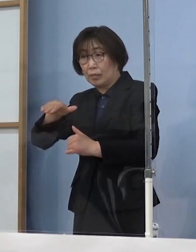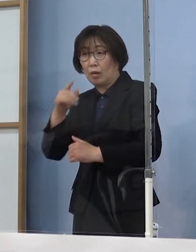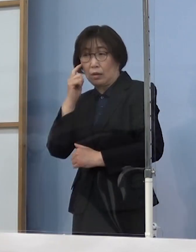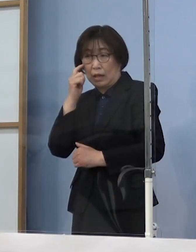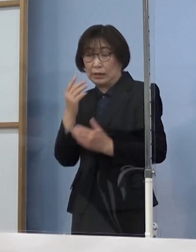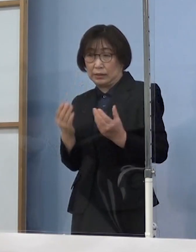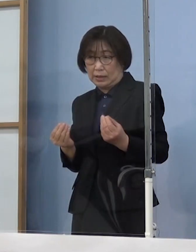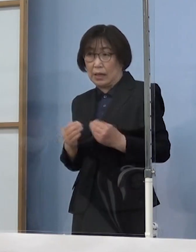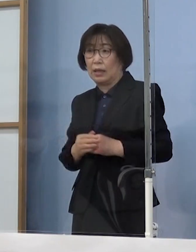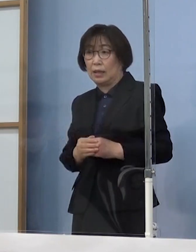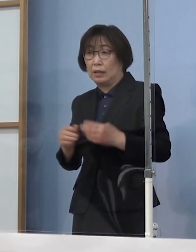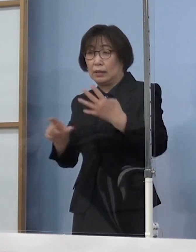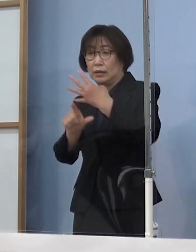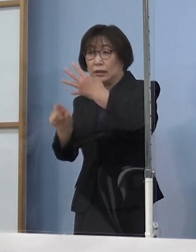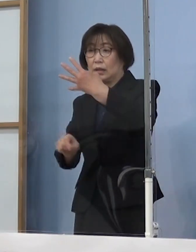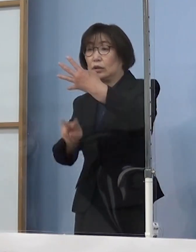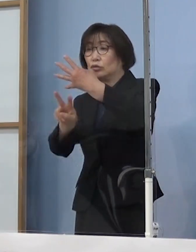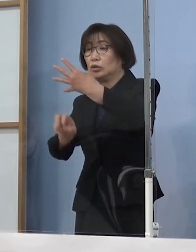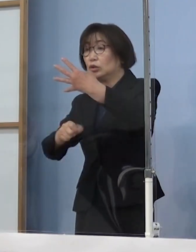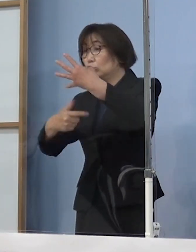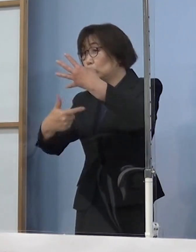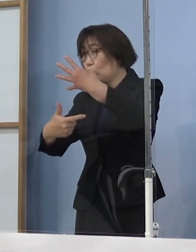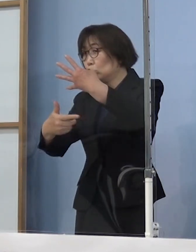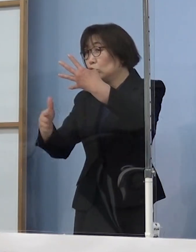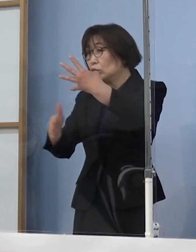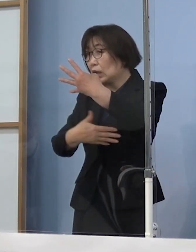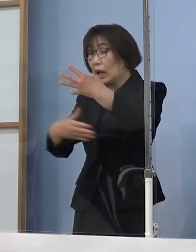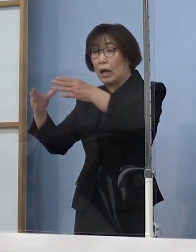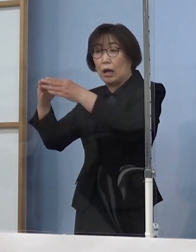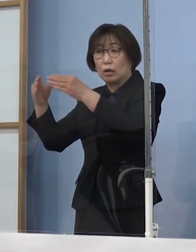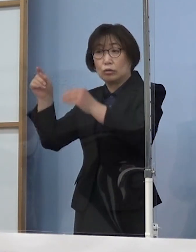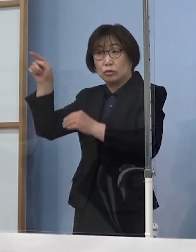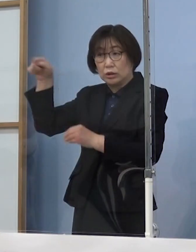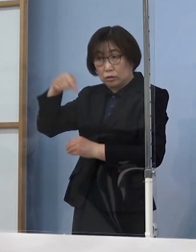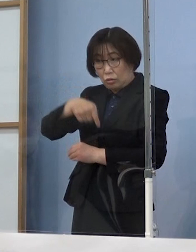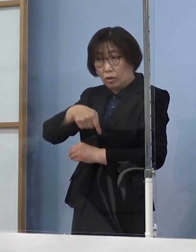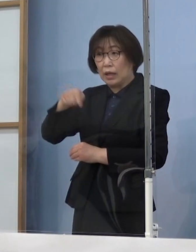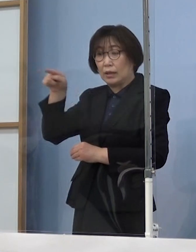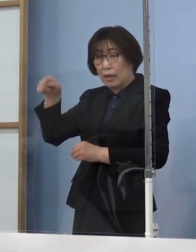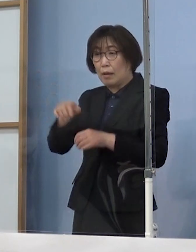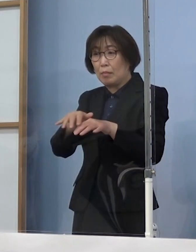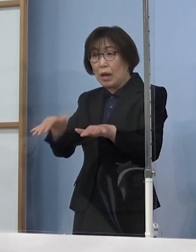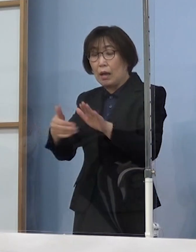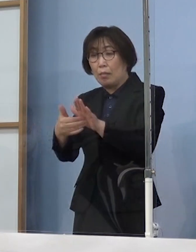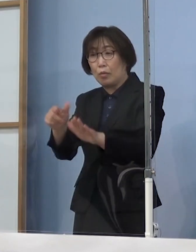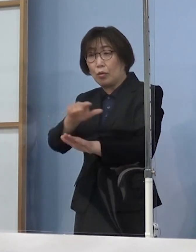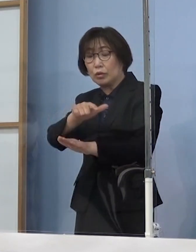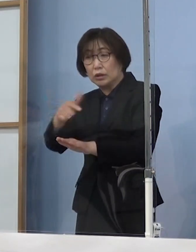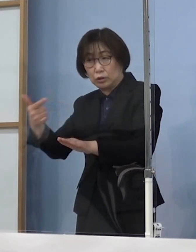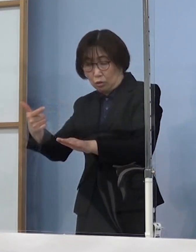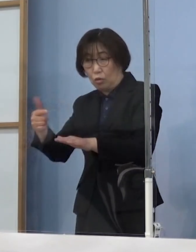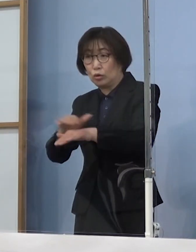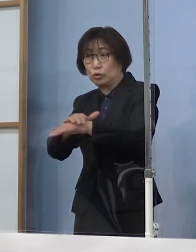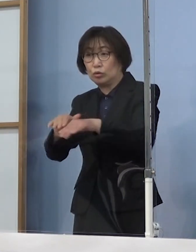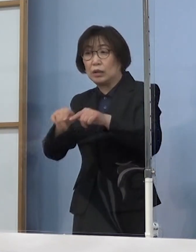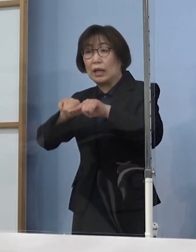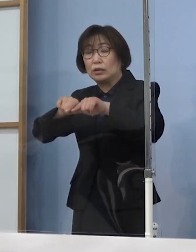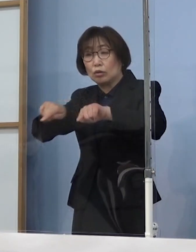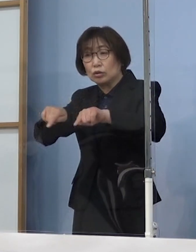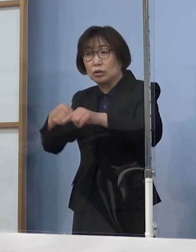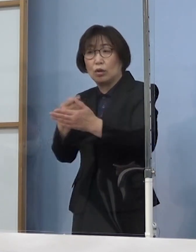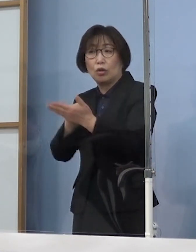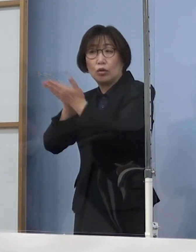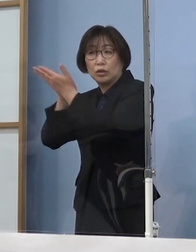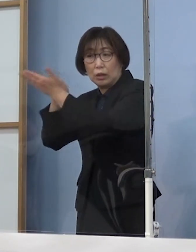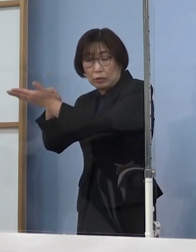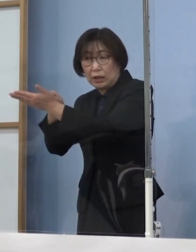こで4月の26日から国との間では、まん延防止等重点措置要請に向けて実質協議